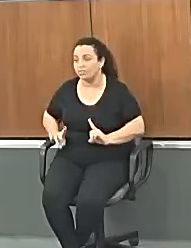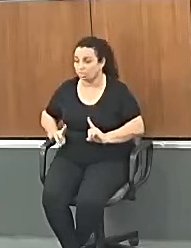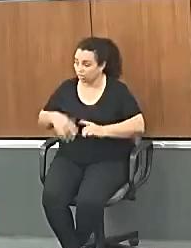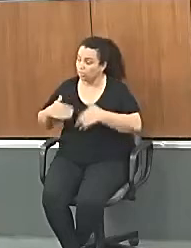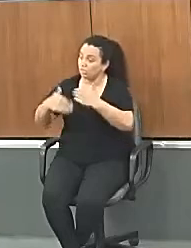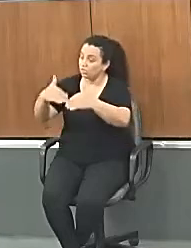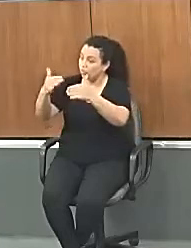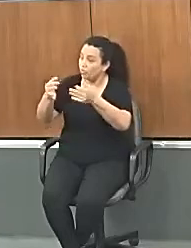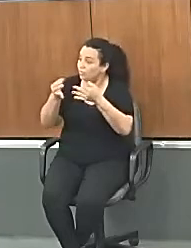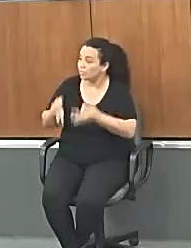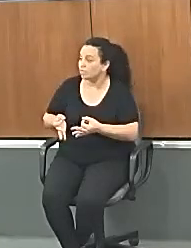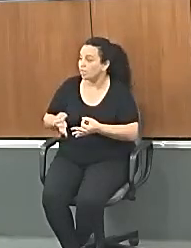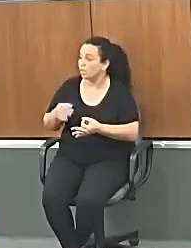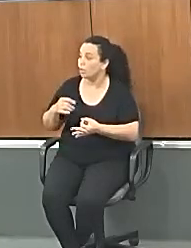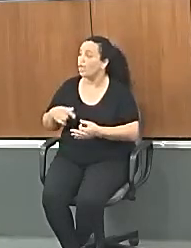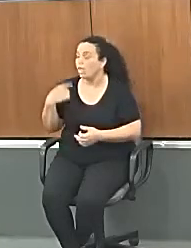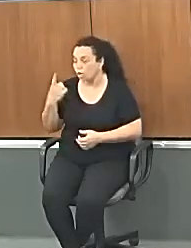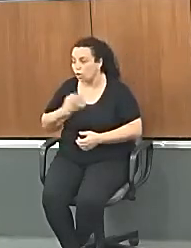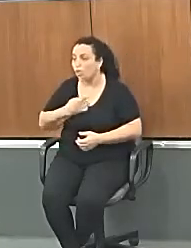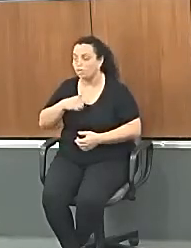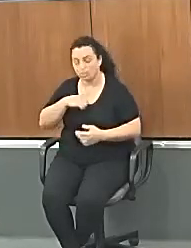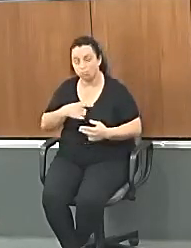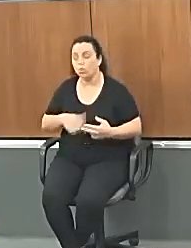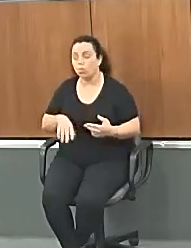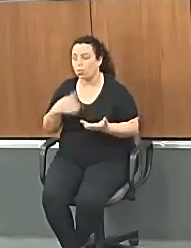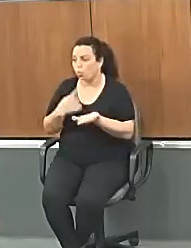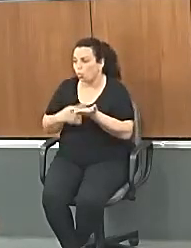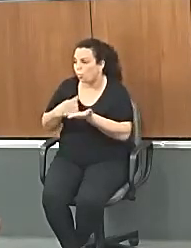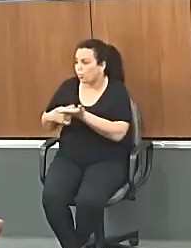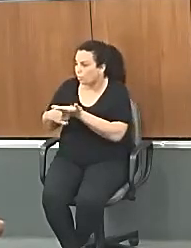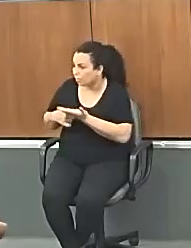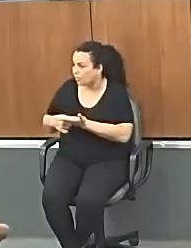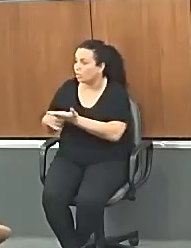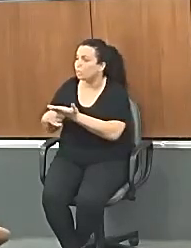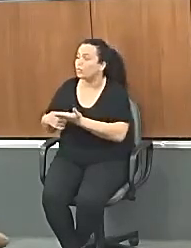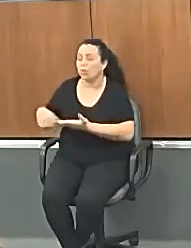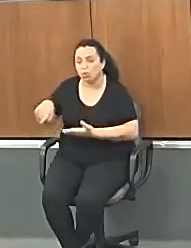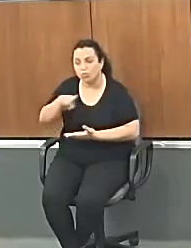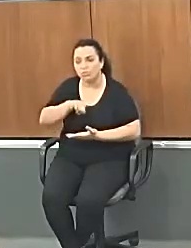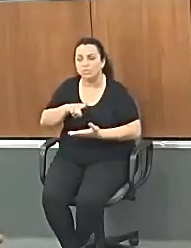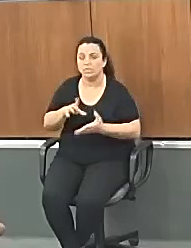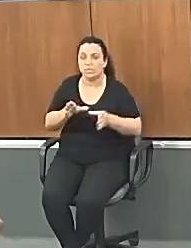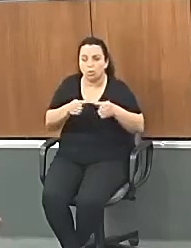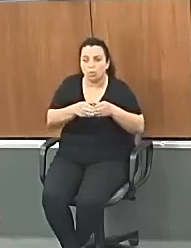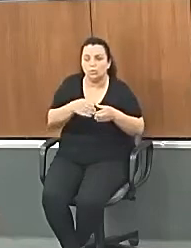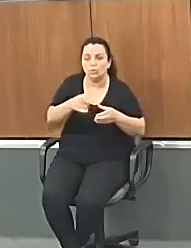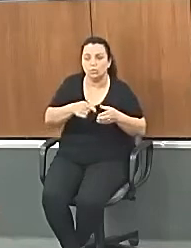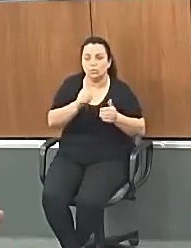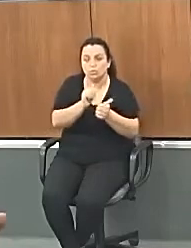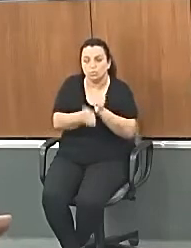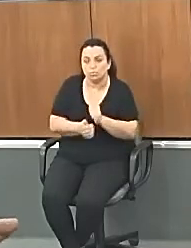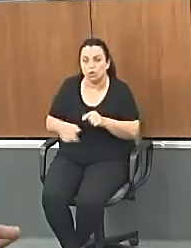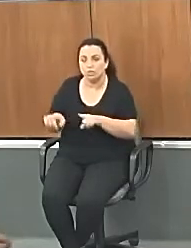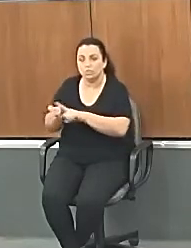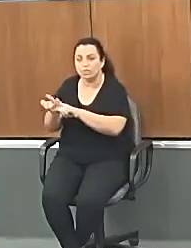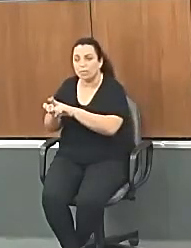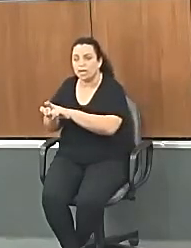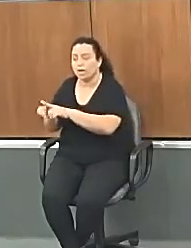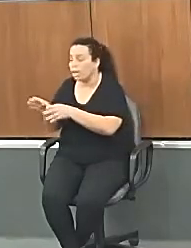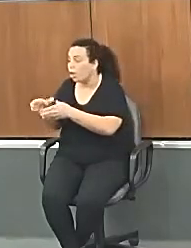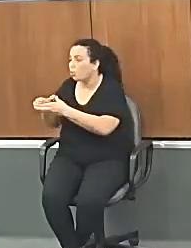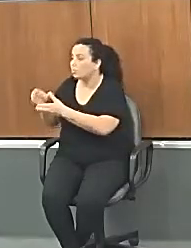estamos aqui em bonito de se ver esse princípio tanto na comissão de esporte como na comissão de defesa da pessoa com deficiência